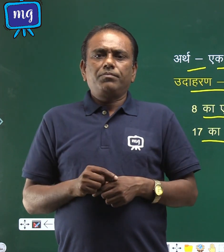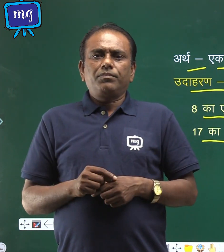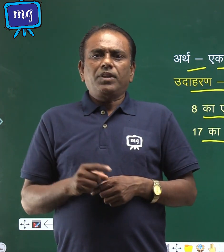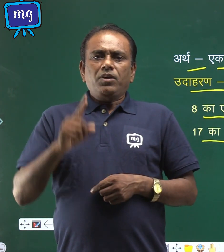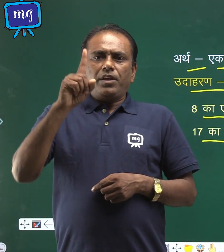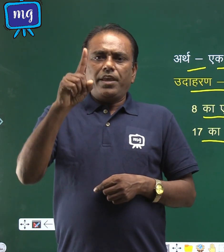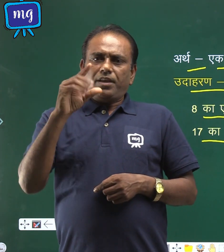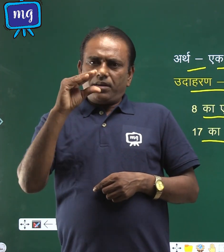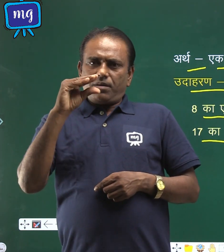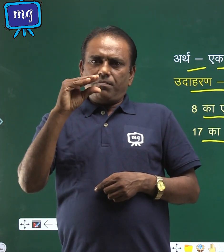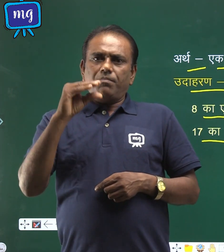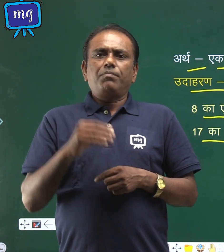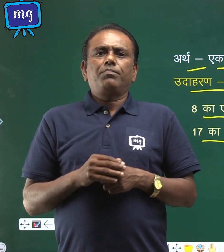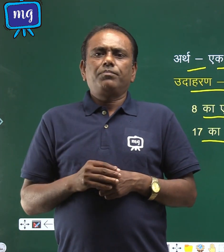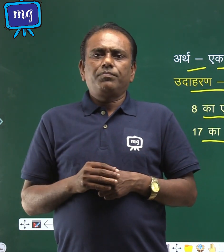एक न्यून,